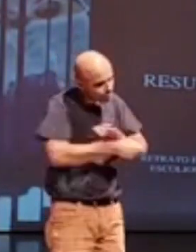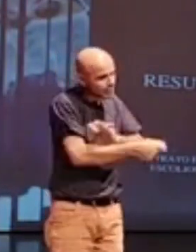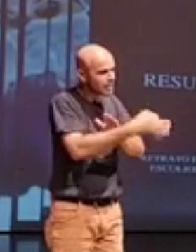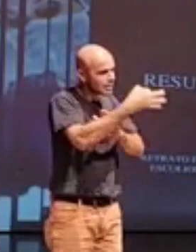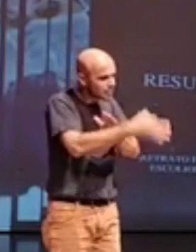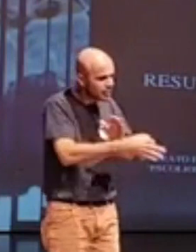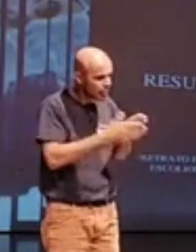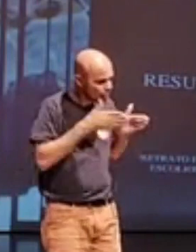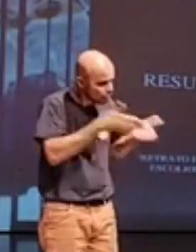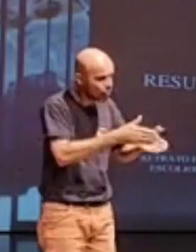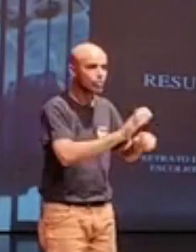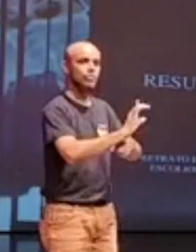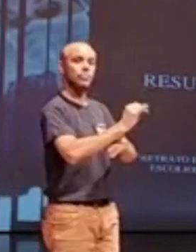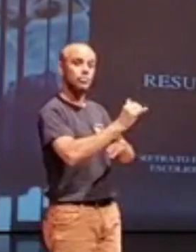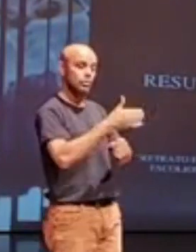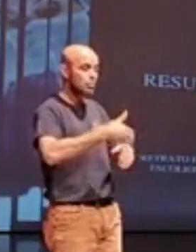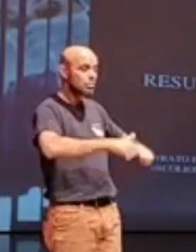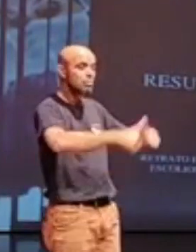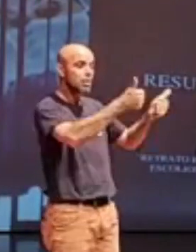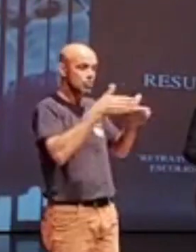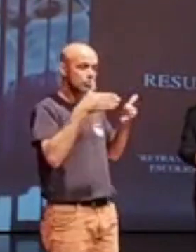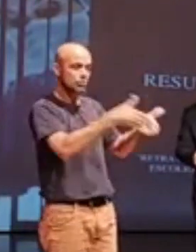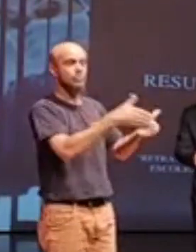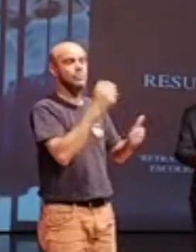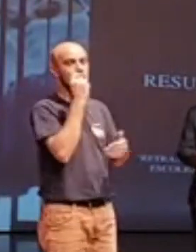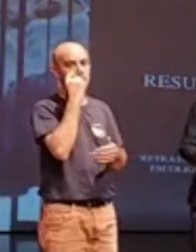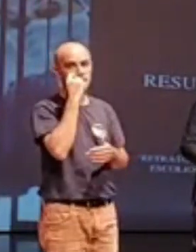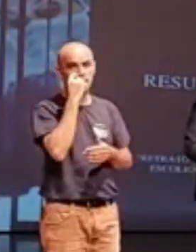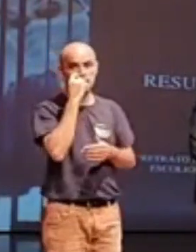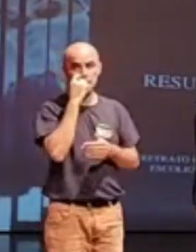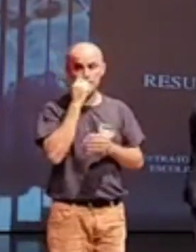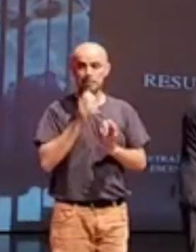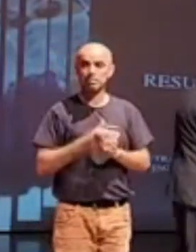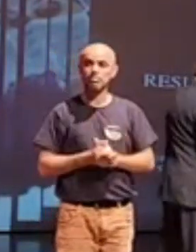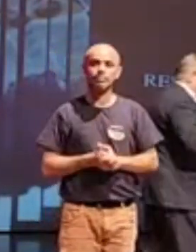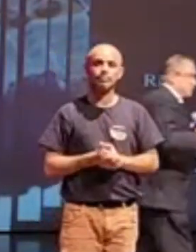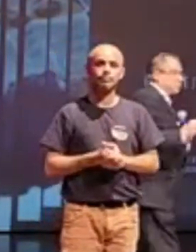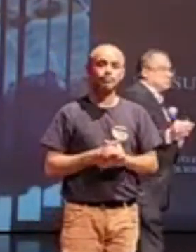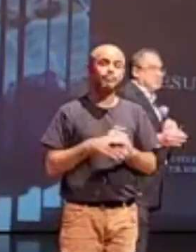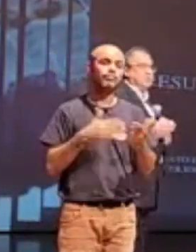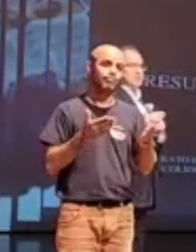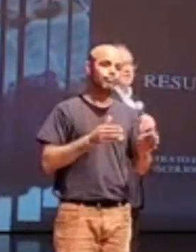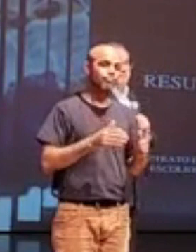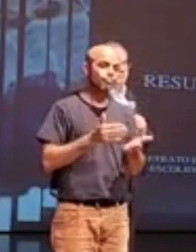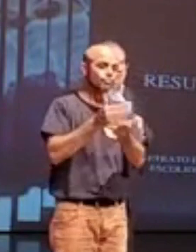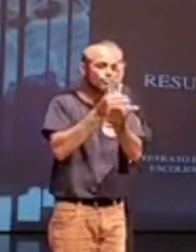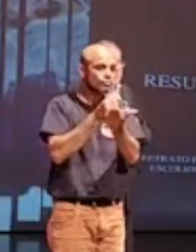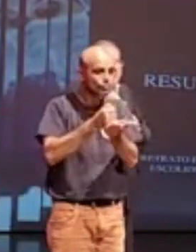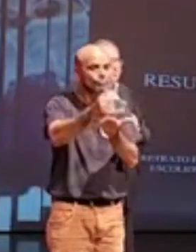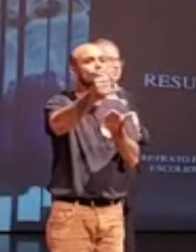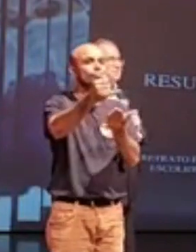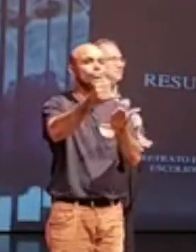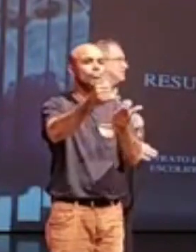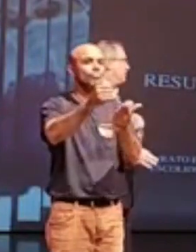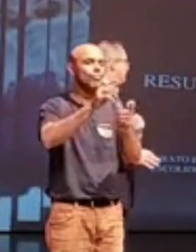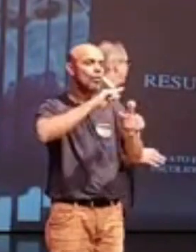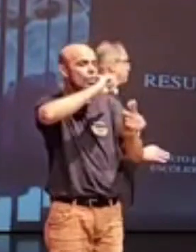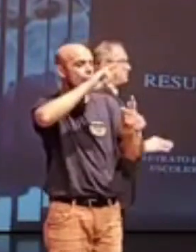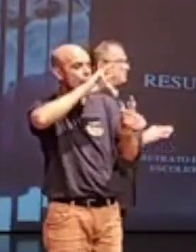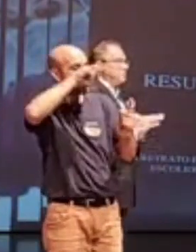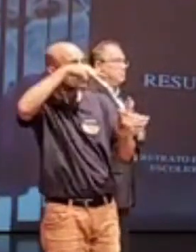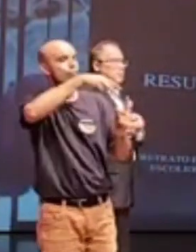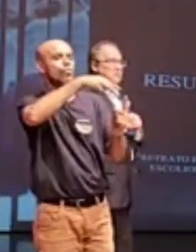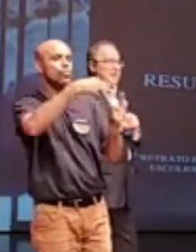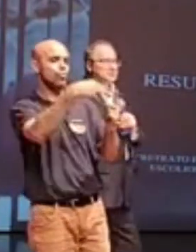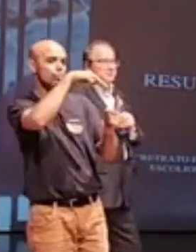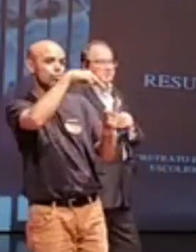evidência científica, melhor. Né? Então, vamos lá. Então, foi essa introdução para falar do ponto de vista, não